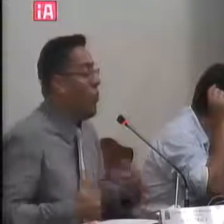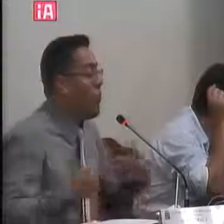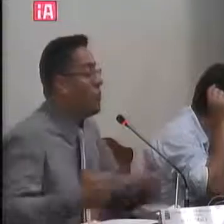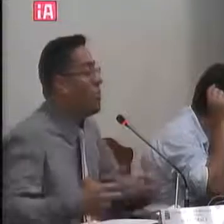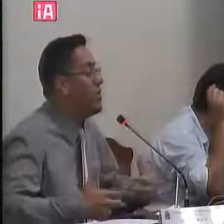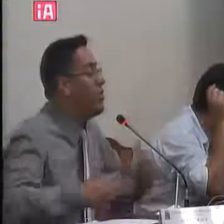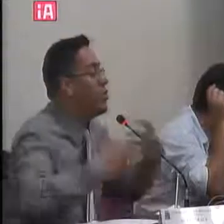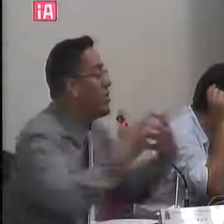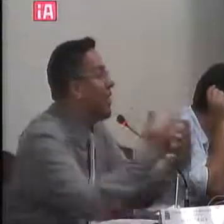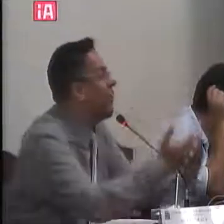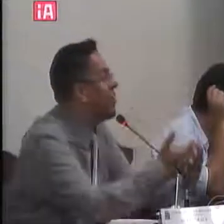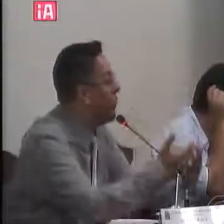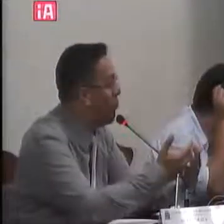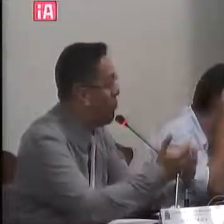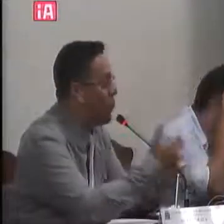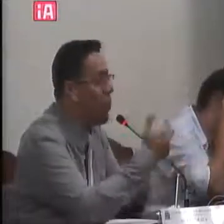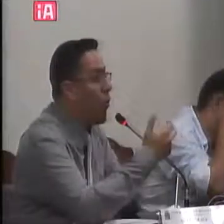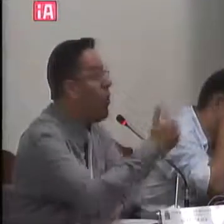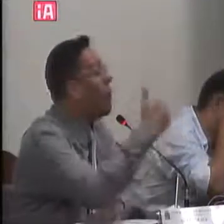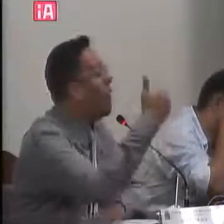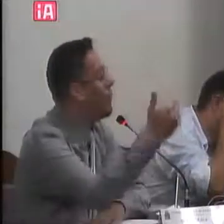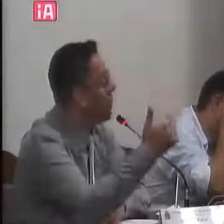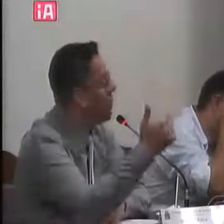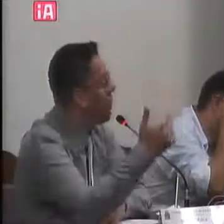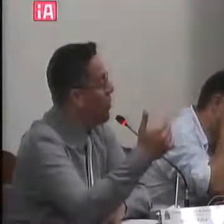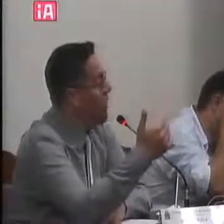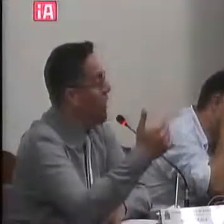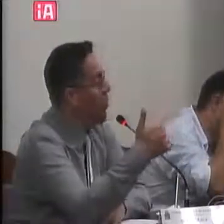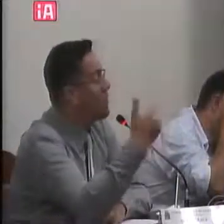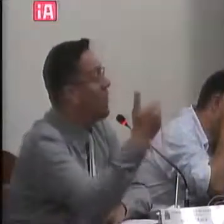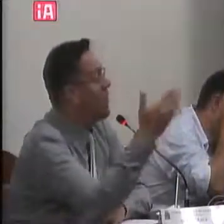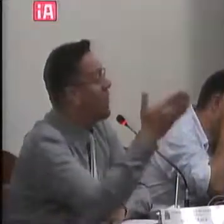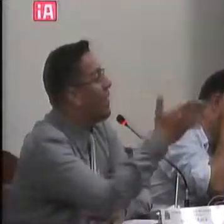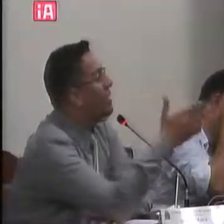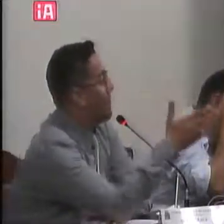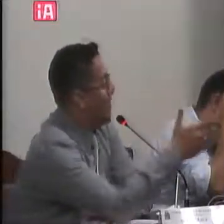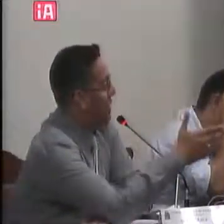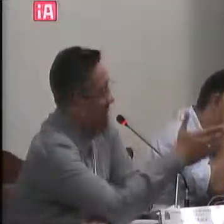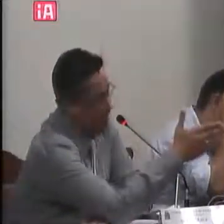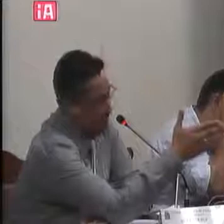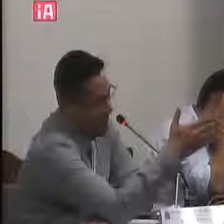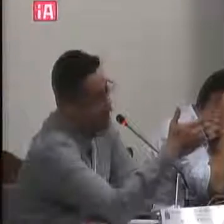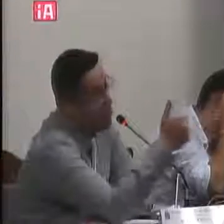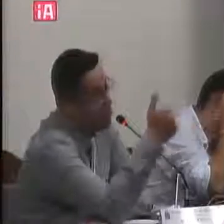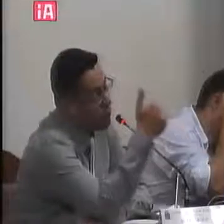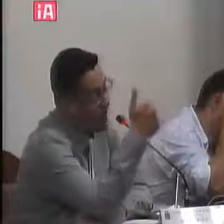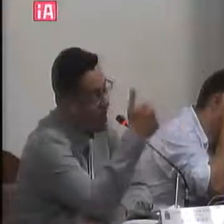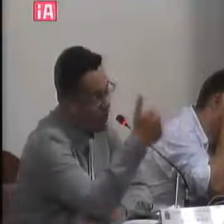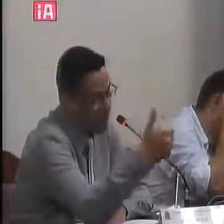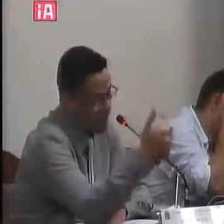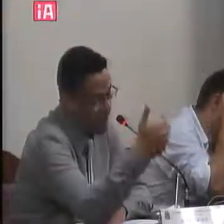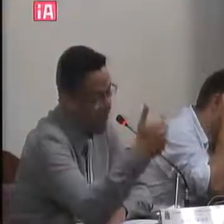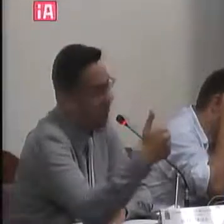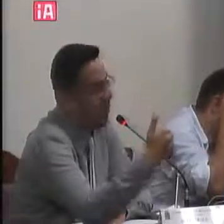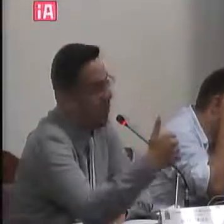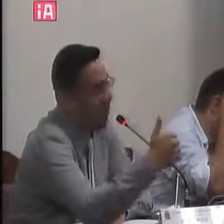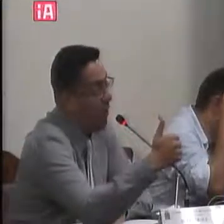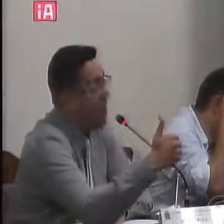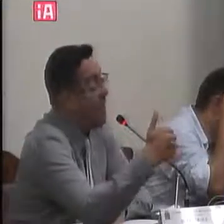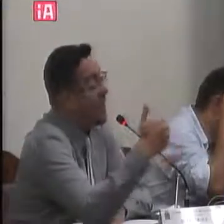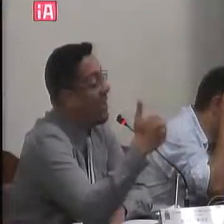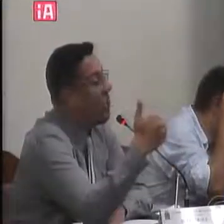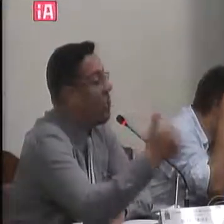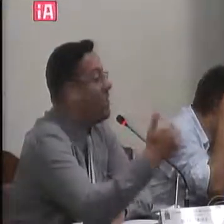nosso momento da gente mostrar para o poder público qual que é o caminho orçamentário a ser guiado. E eu fiquei muito frustrado quando chegou a